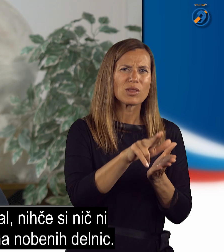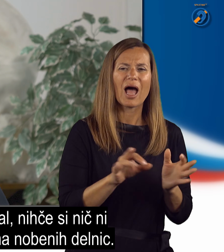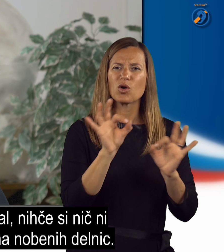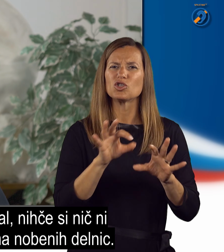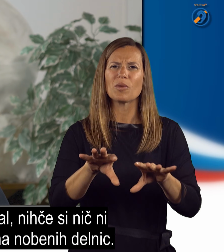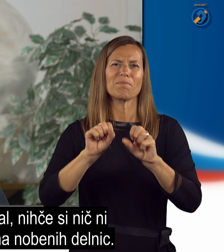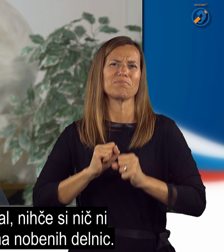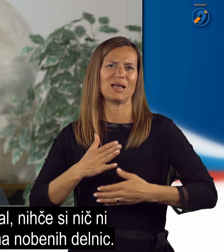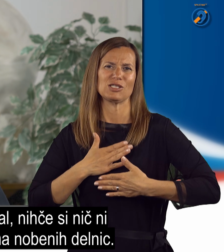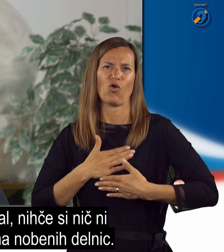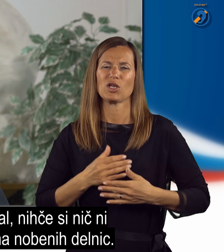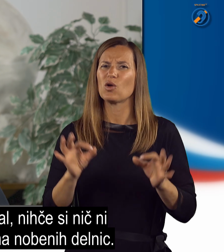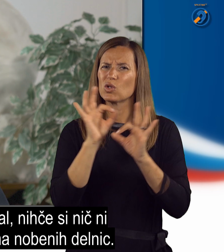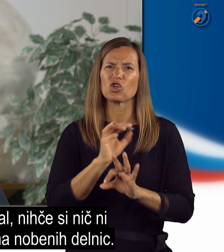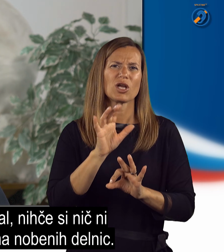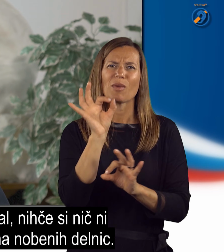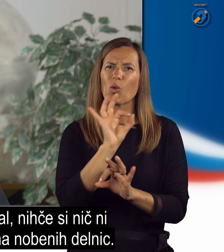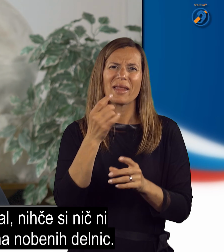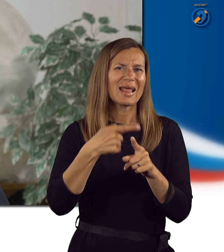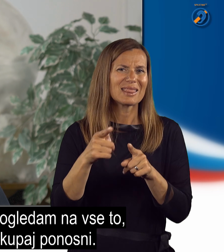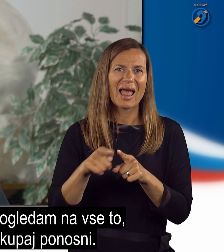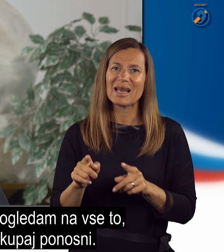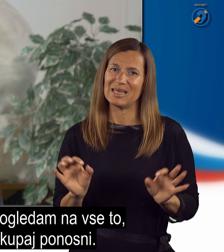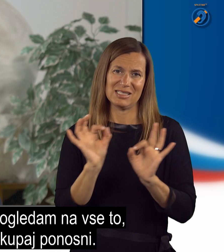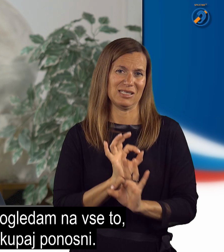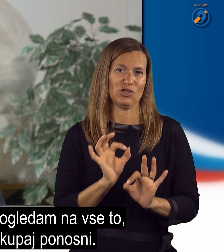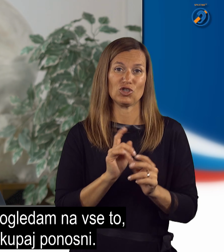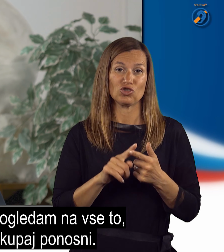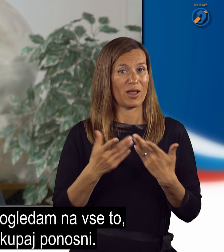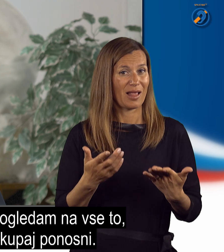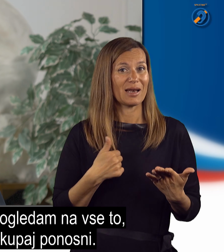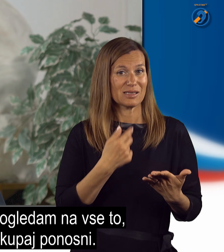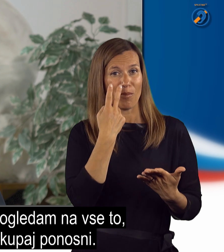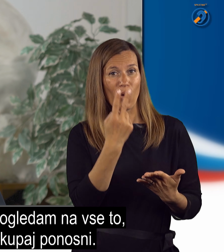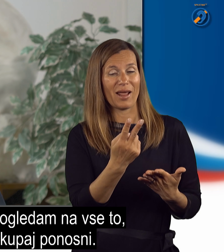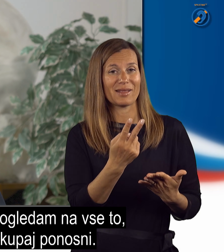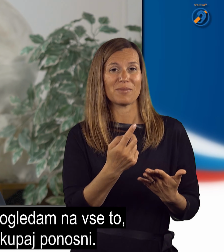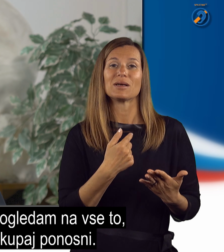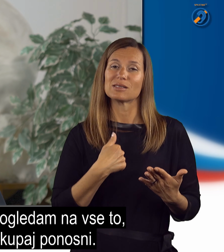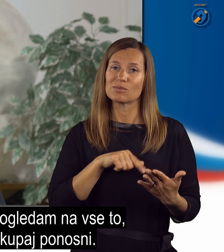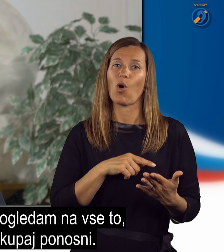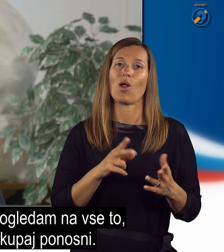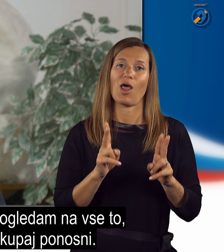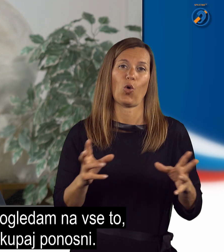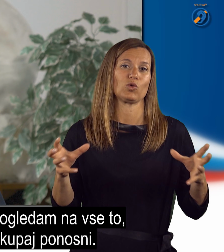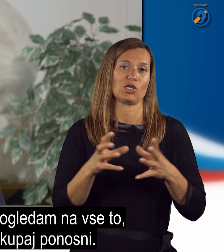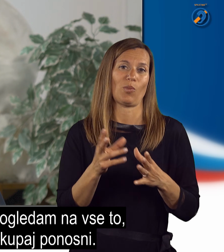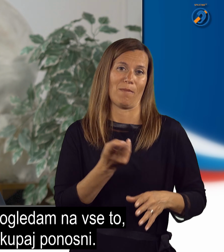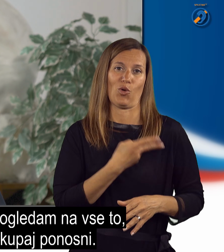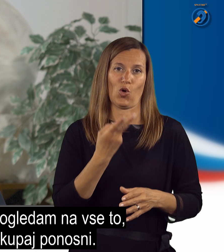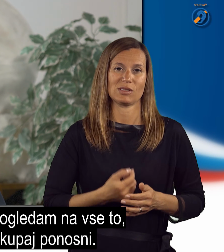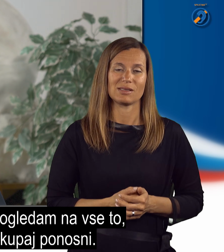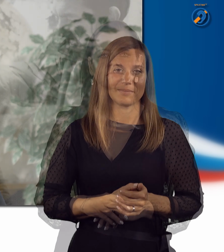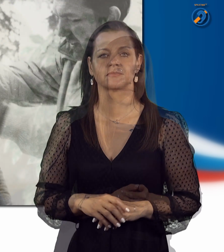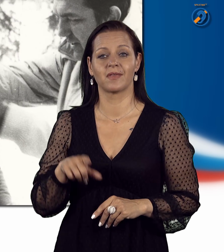ni prisvojil, nihče nima nobenih delnic, tako da, ko danes pogledam na vse to, smo lahko vsi